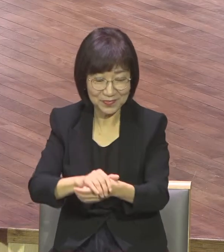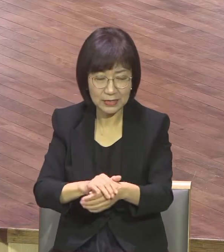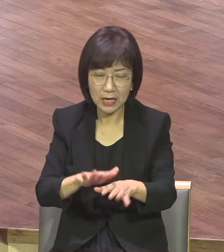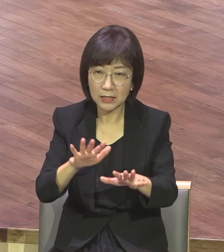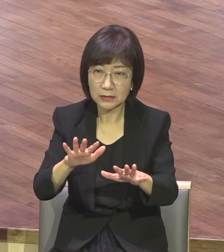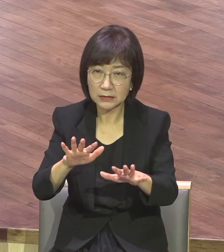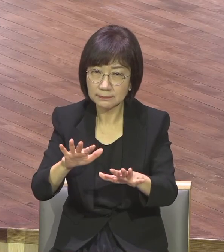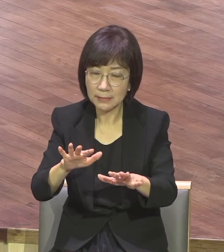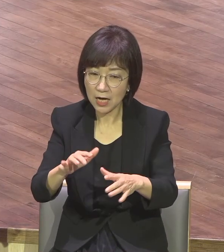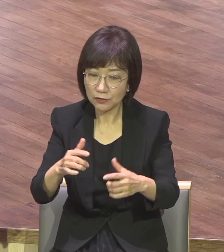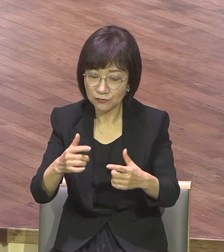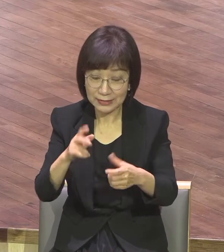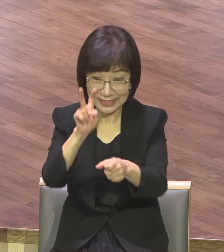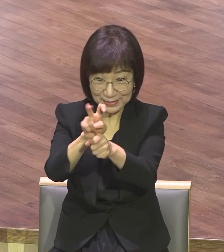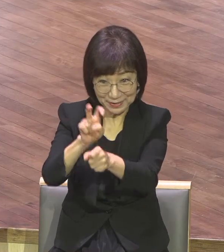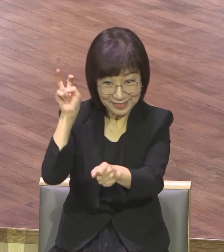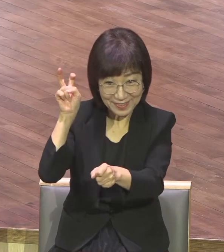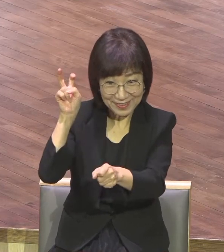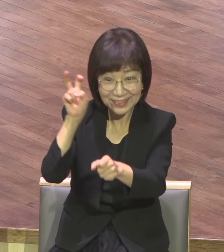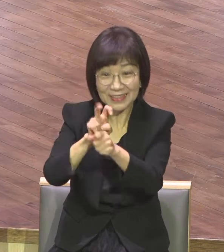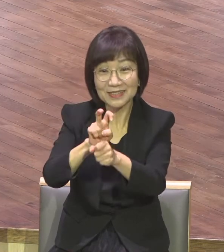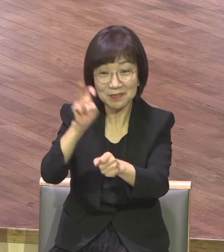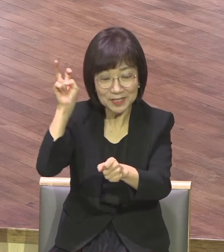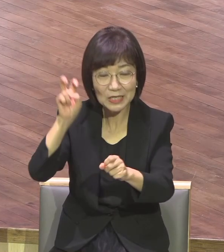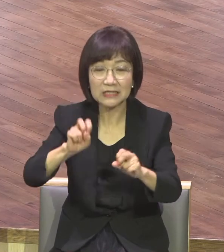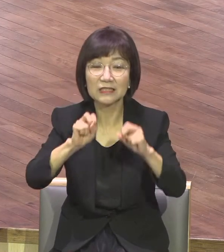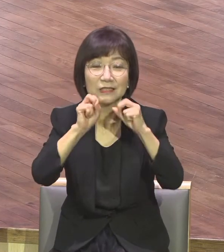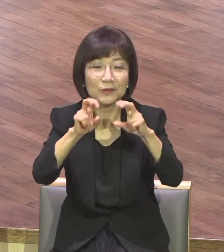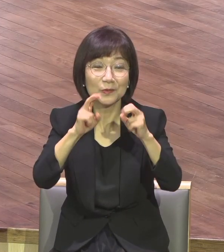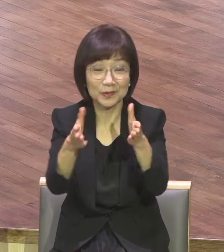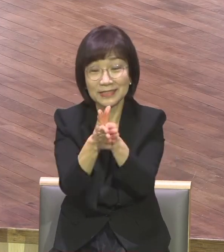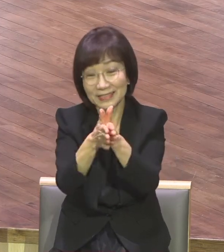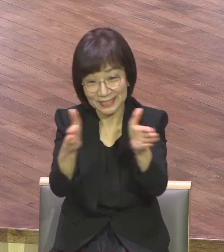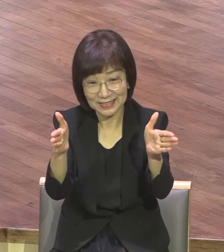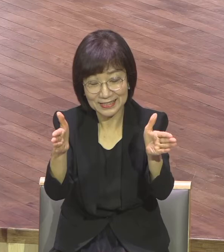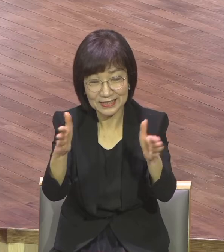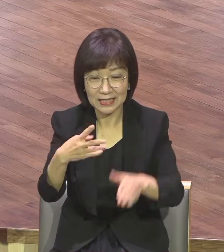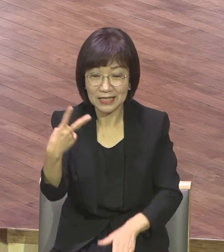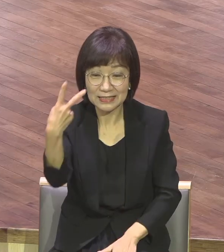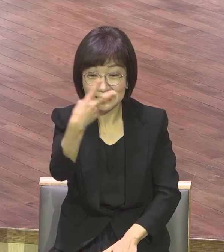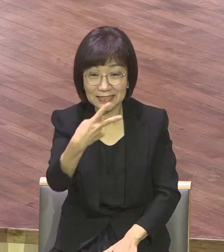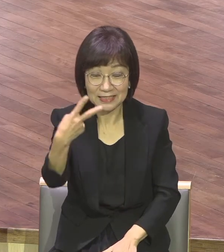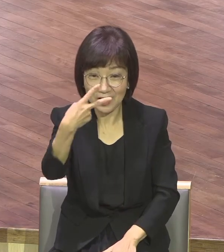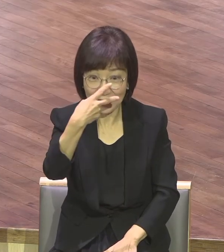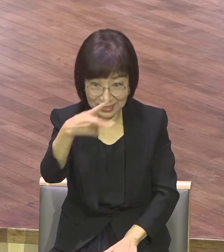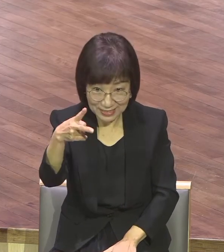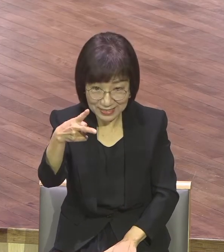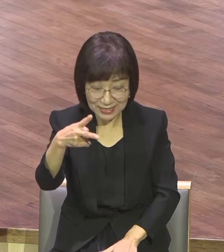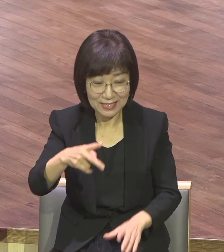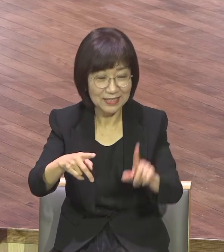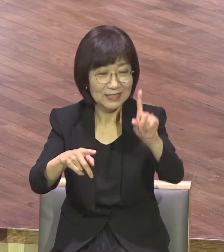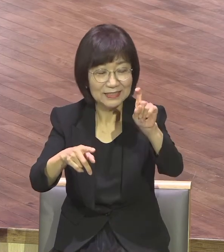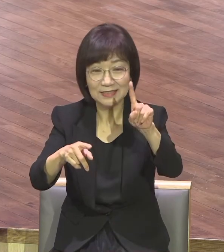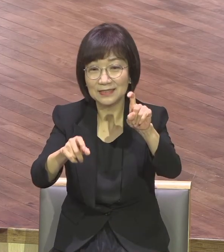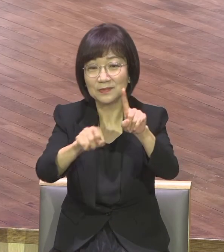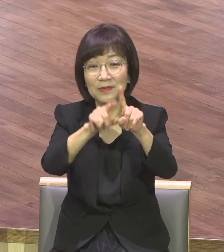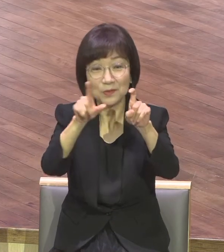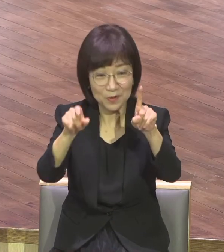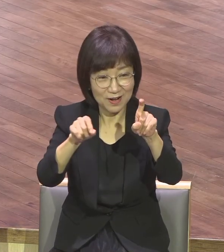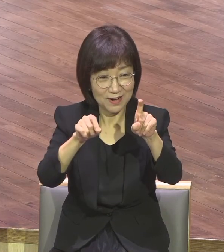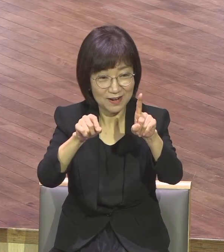정확히 20년 됐습니다. 2022년이니까 2002년 11월에